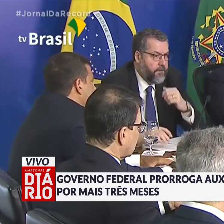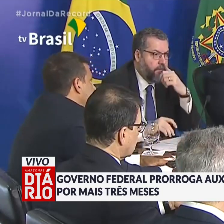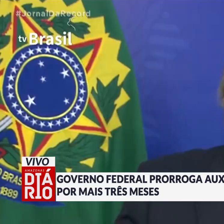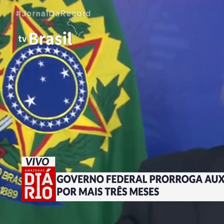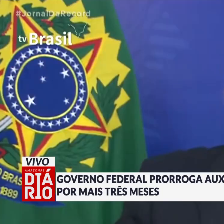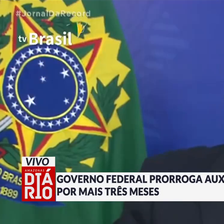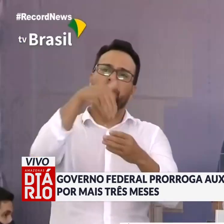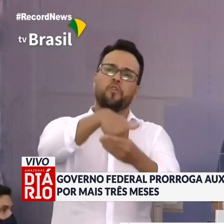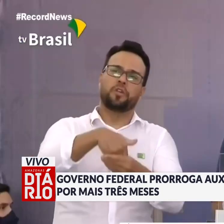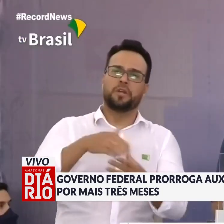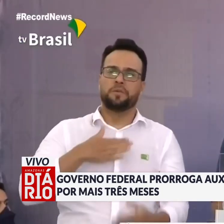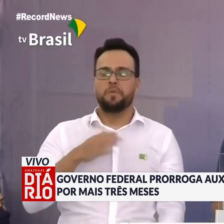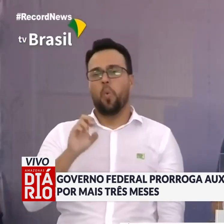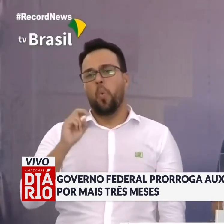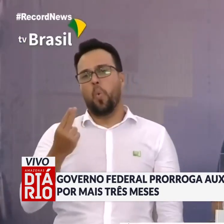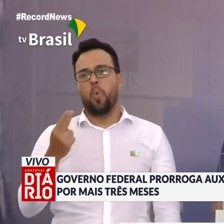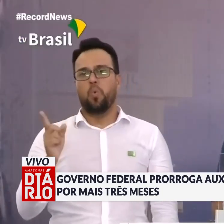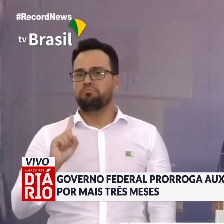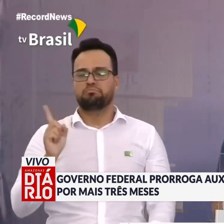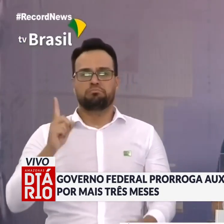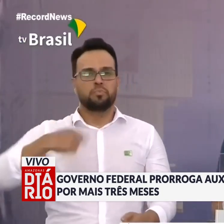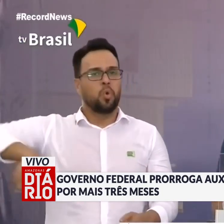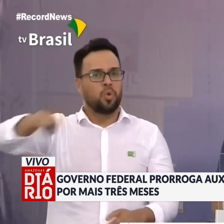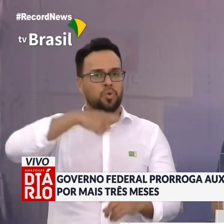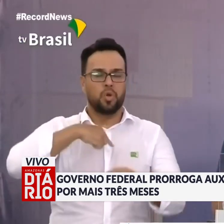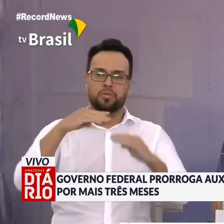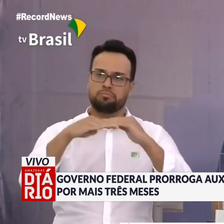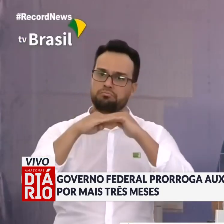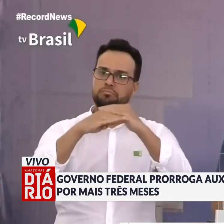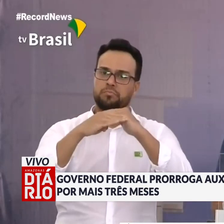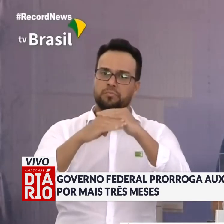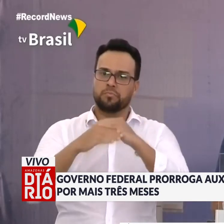de Bolsonaro, o ministro da Cidadania, João